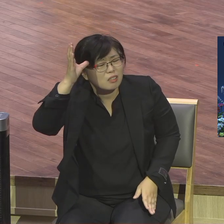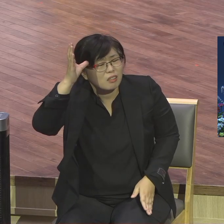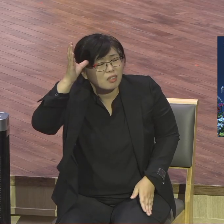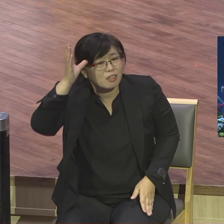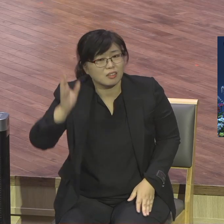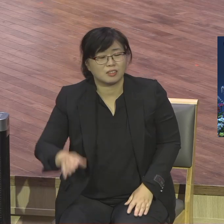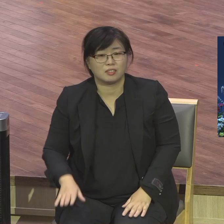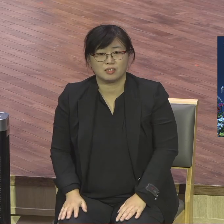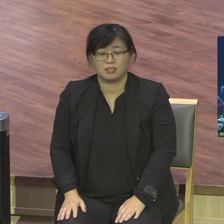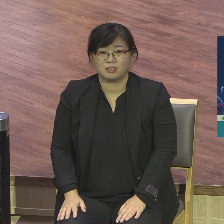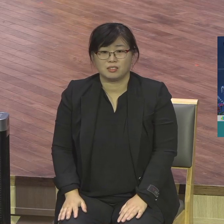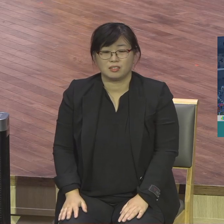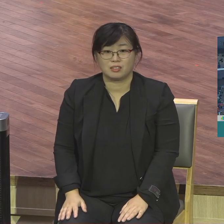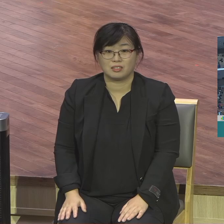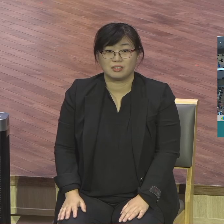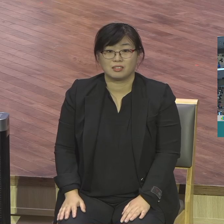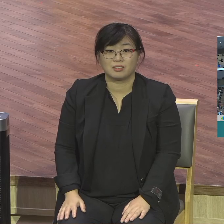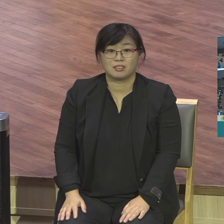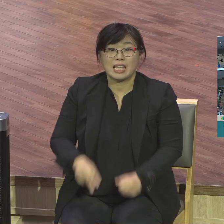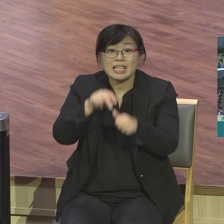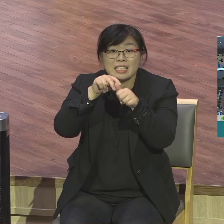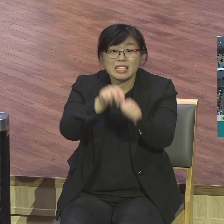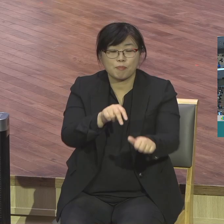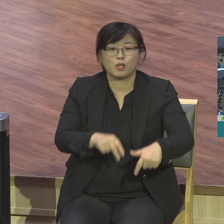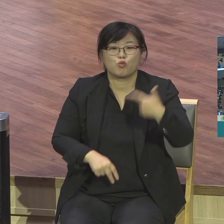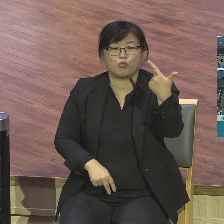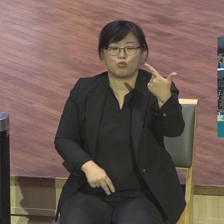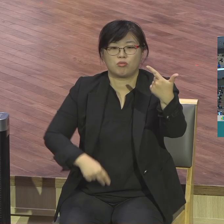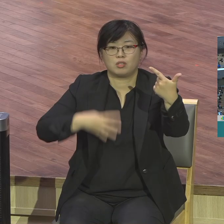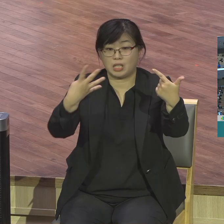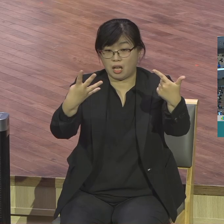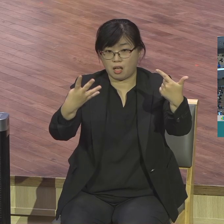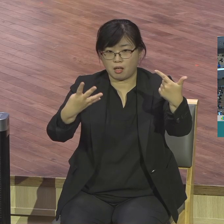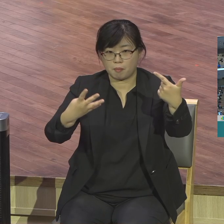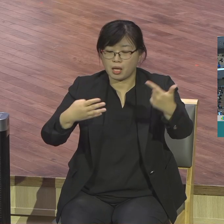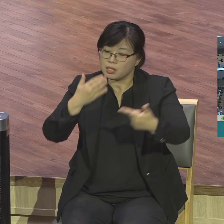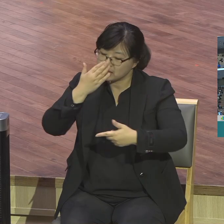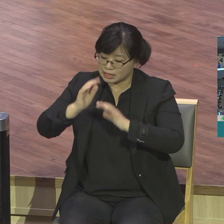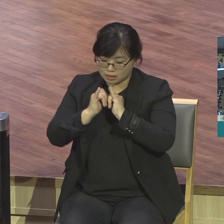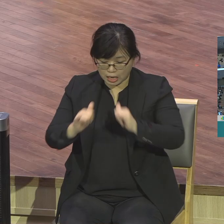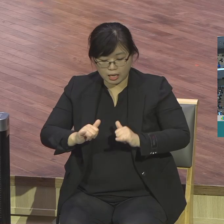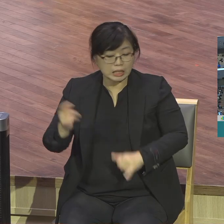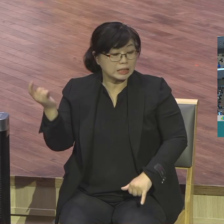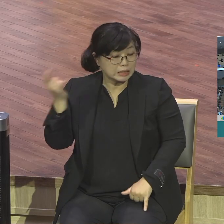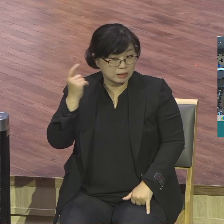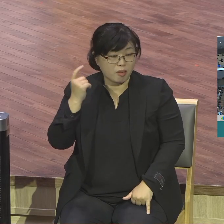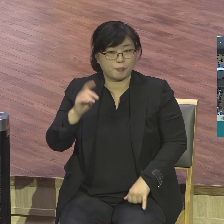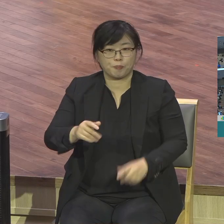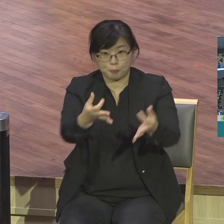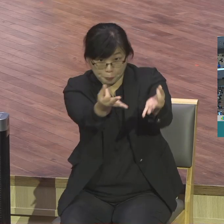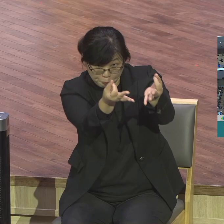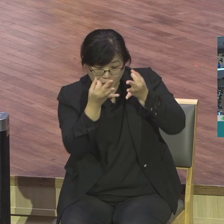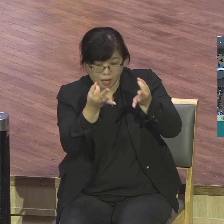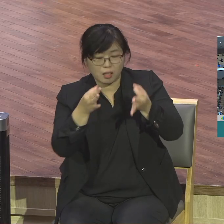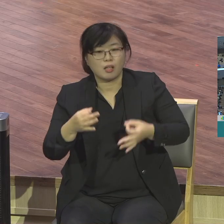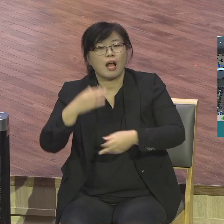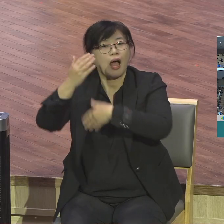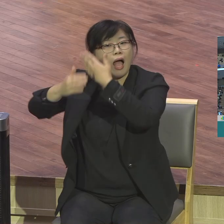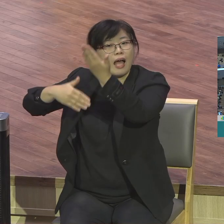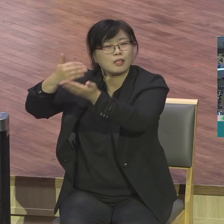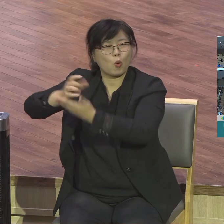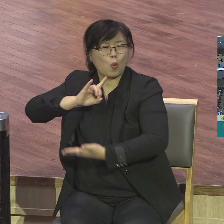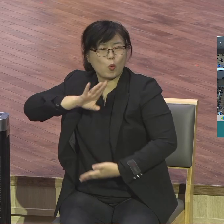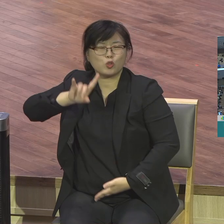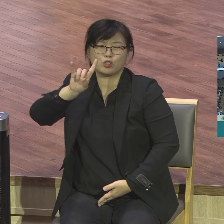이스라엘아 들어라 우리 하나님 여호와는 오직 유일한 여호와시니 너는 마음을 다하고